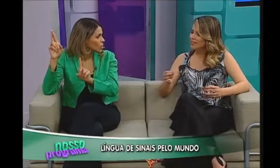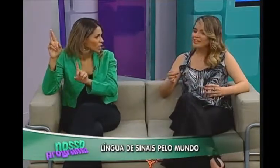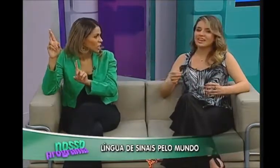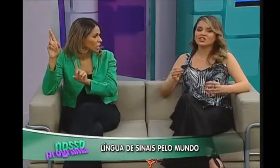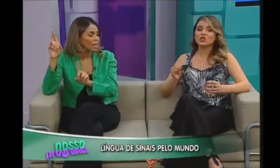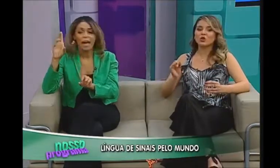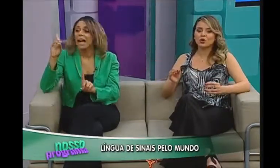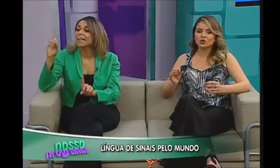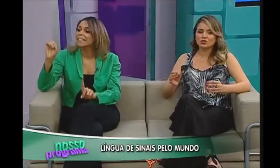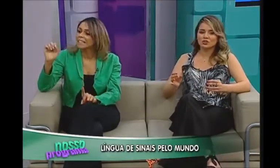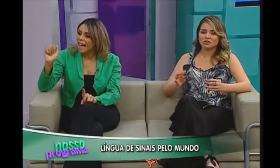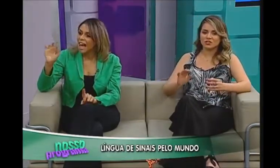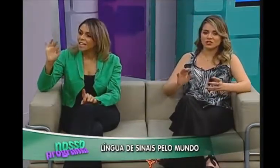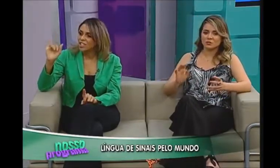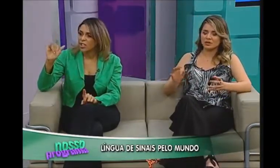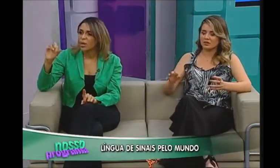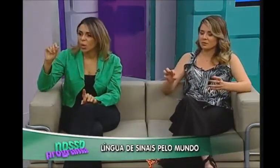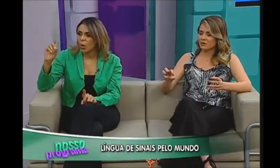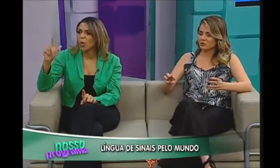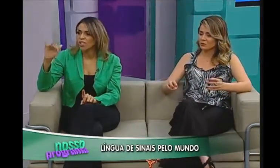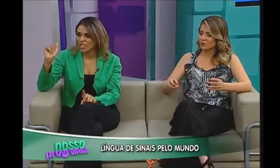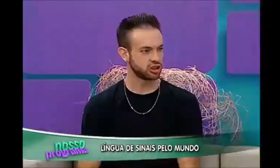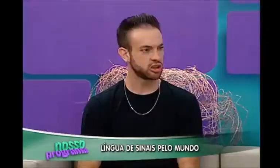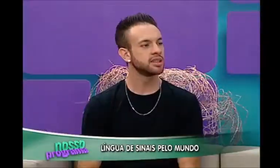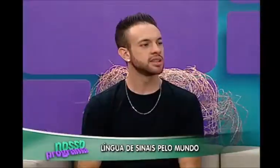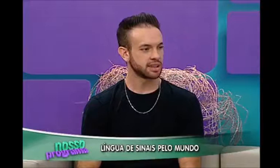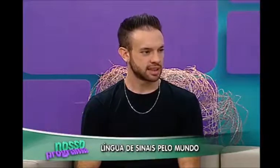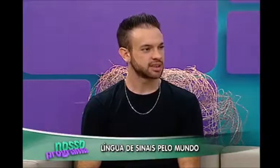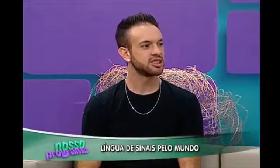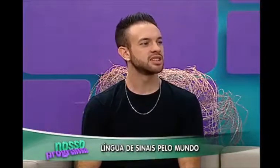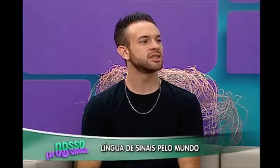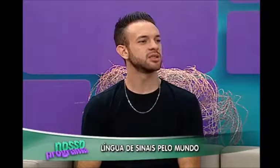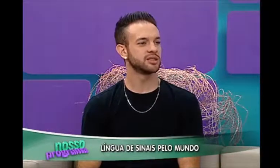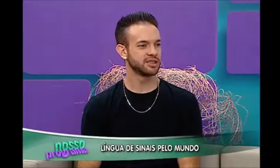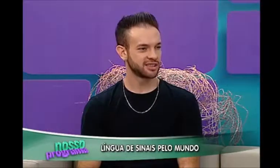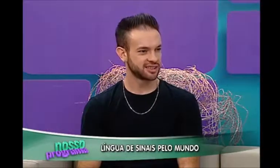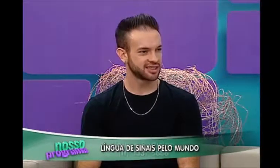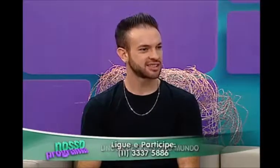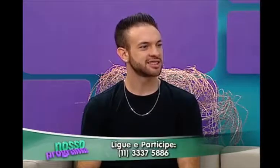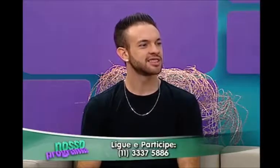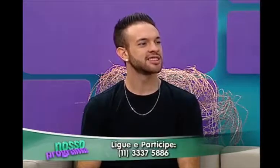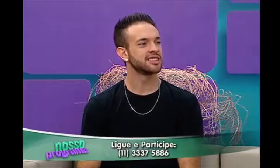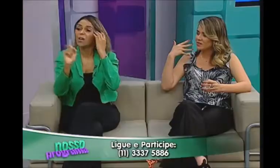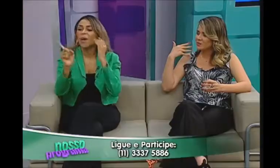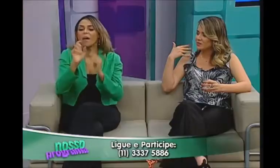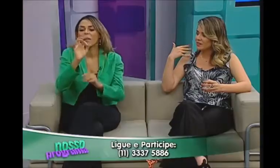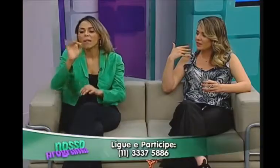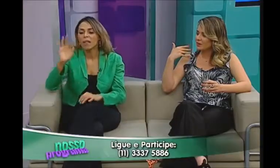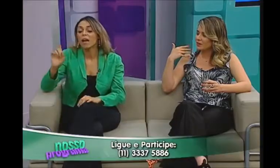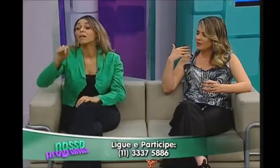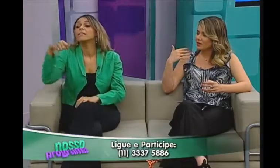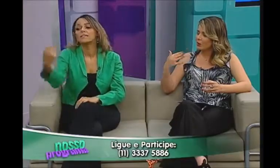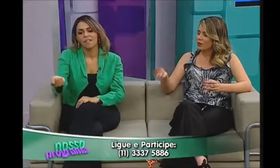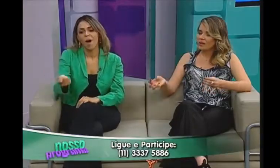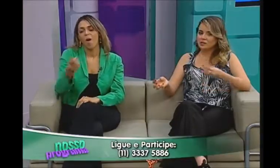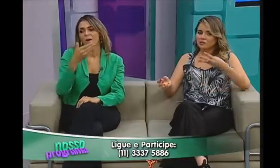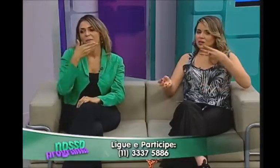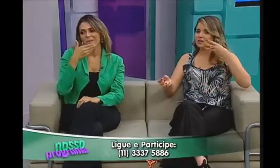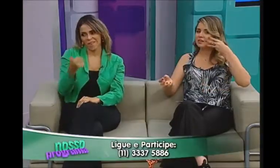Datilologia. Datilologia, viu, gente? A Mari também é cultura. Eu não preciso colocar tudo, eu posso fazer um sinal. No caso, Mariana,